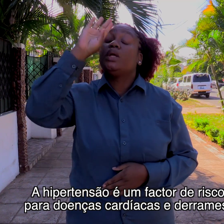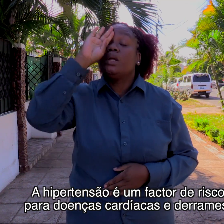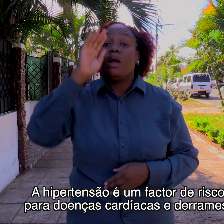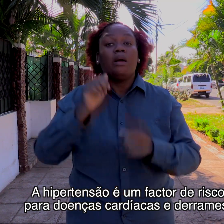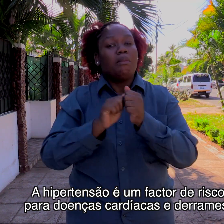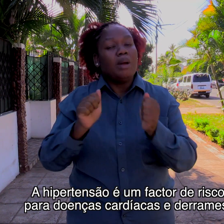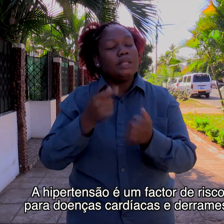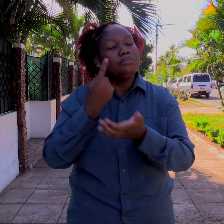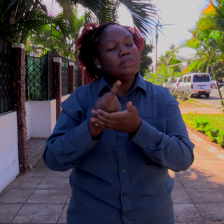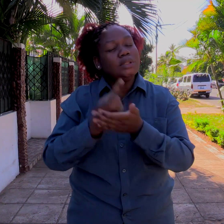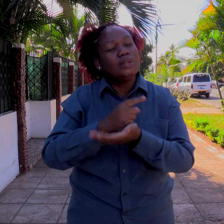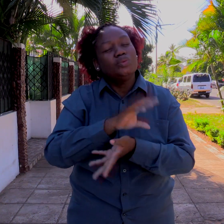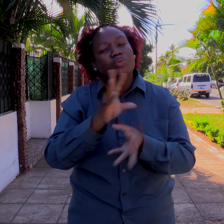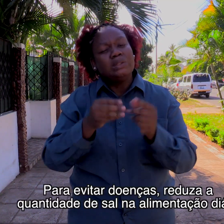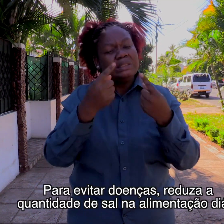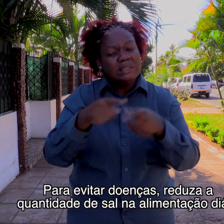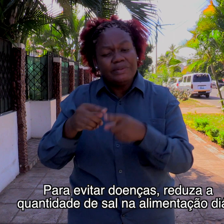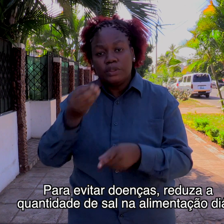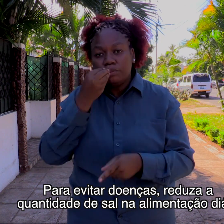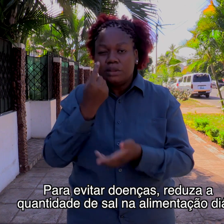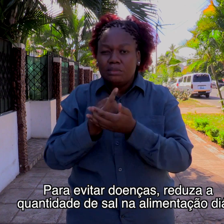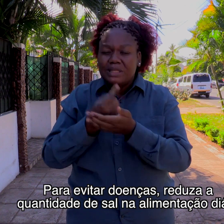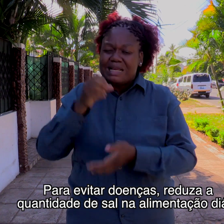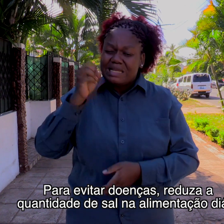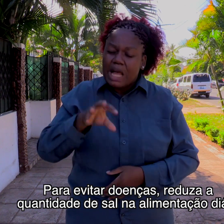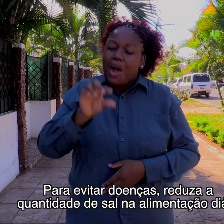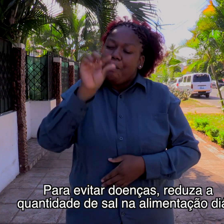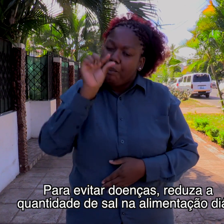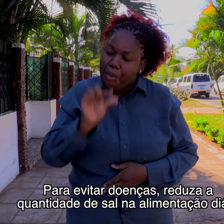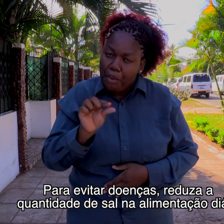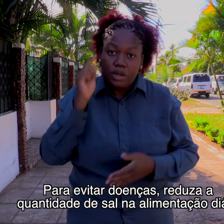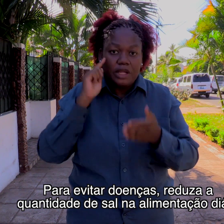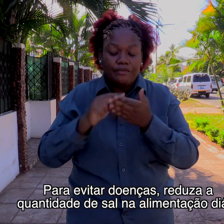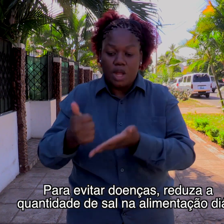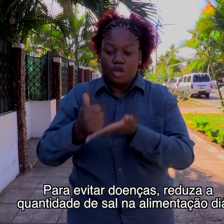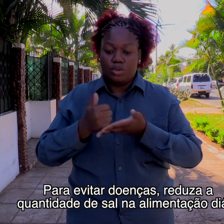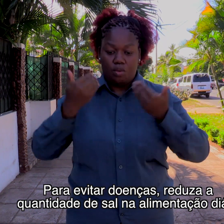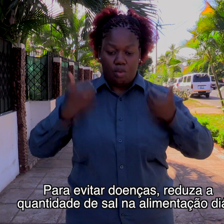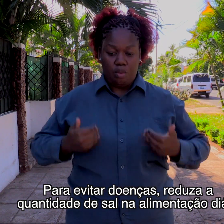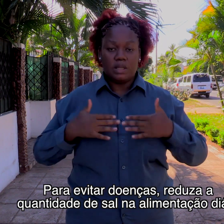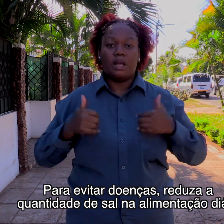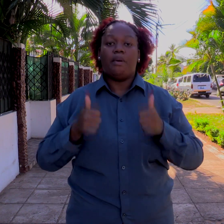cardíacas e derrames. Para evitar doenças, reduza a contaminação de sal na alimentação diária